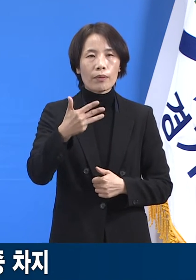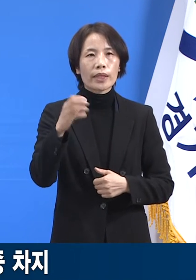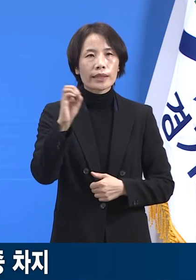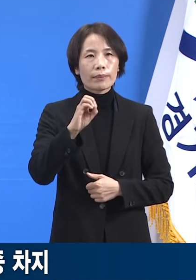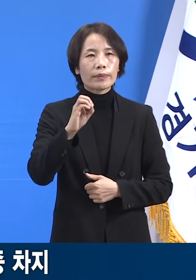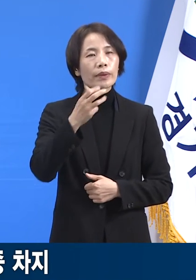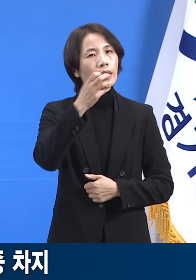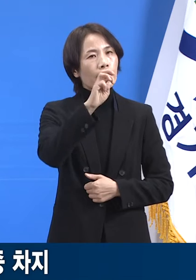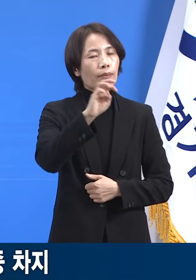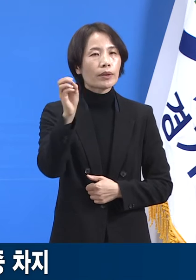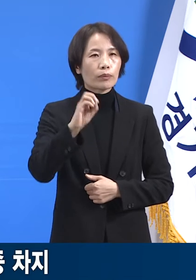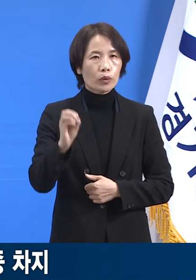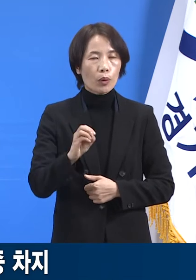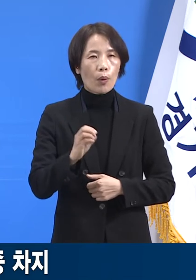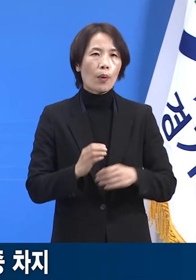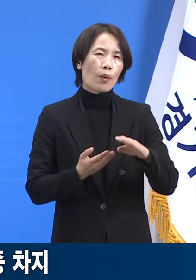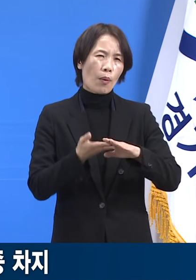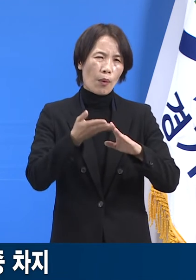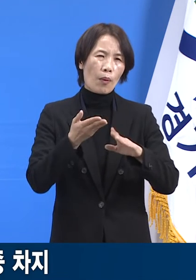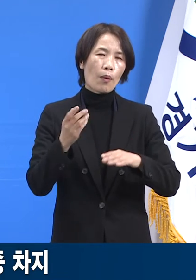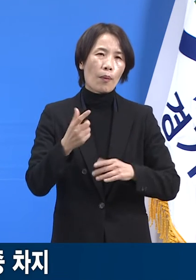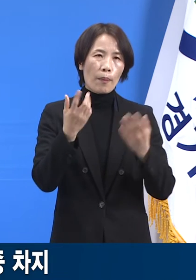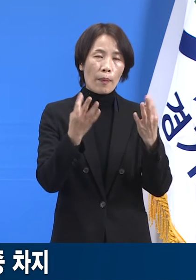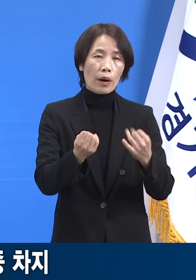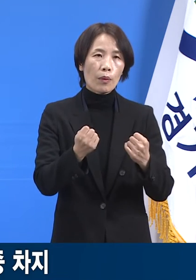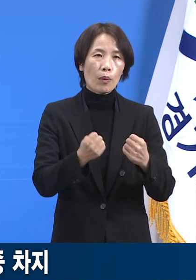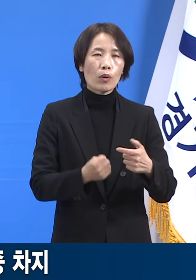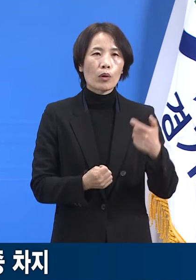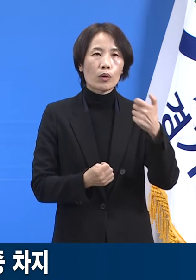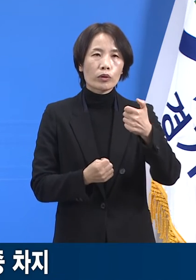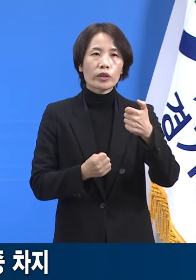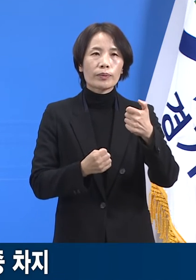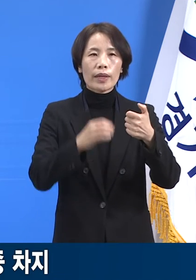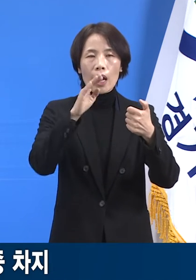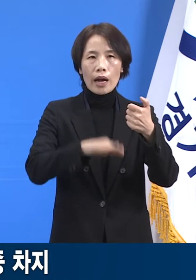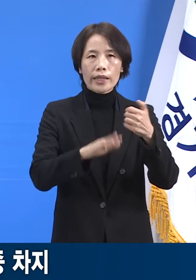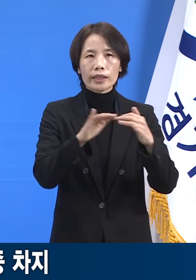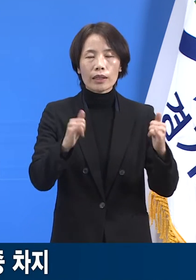30%로 가장 높은 비중을 차지했으며, 그 다음으로 20세 미만 확진자